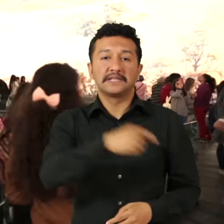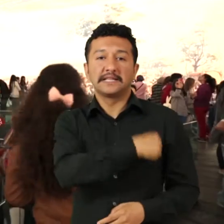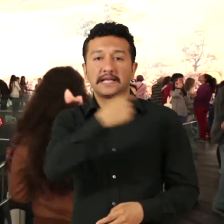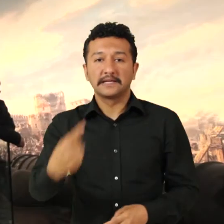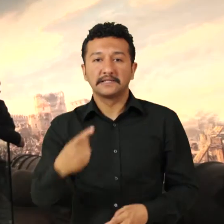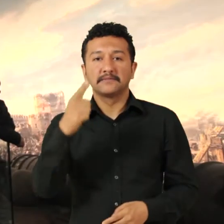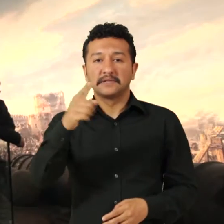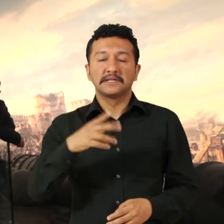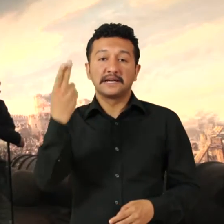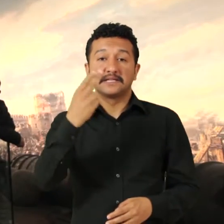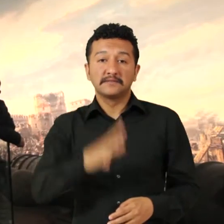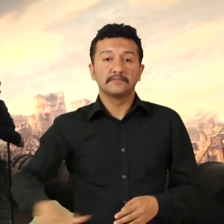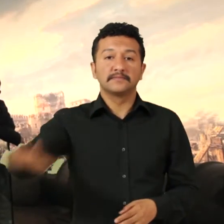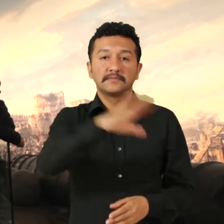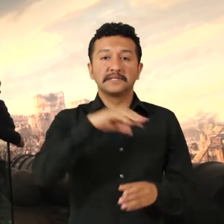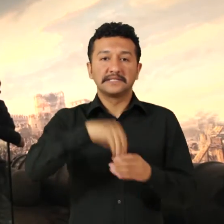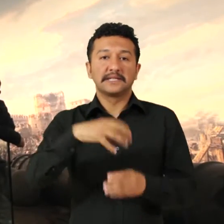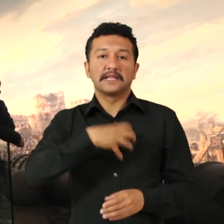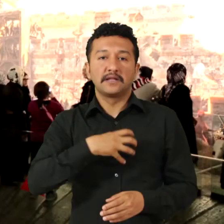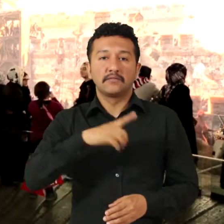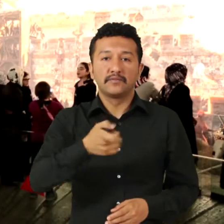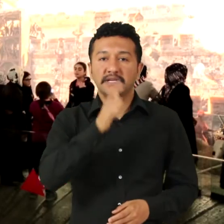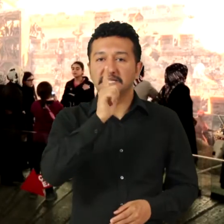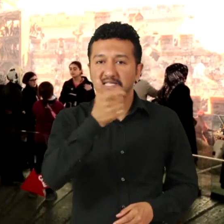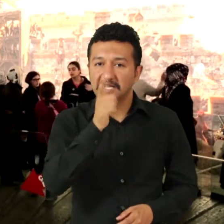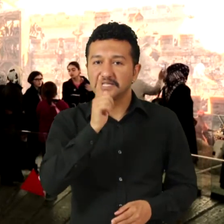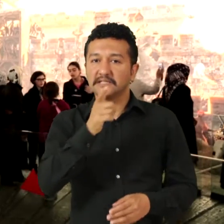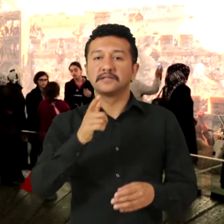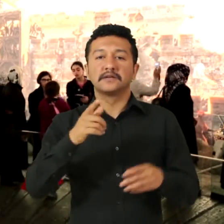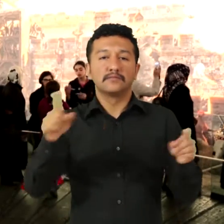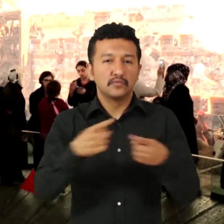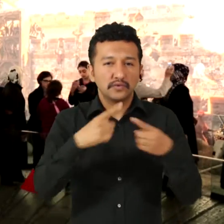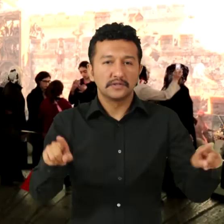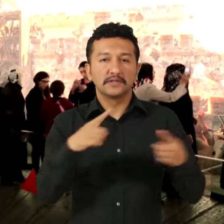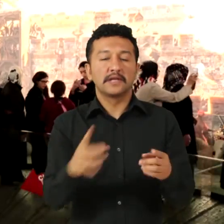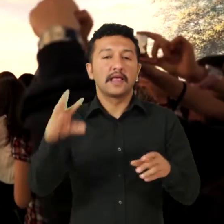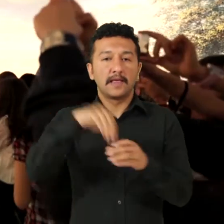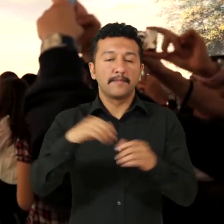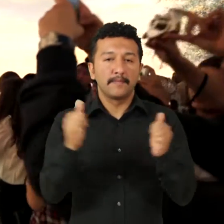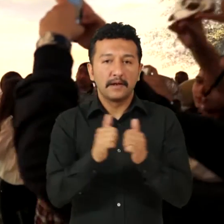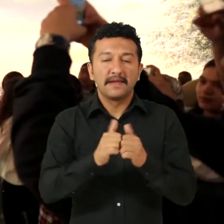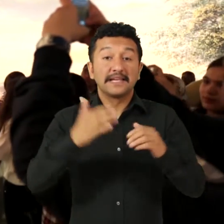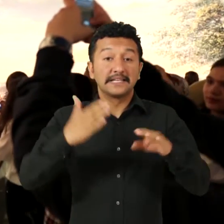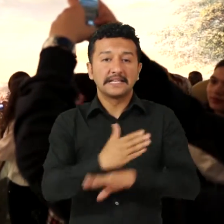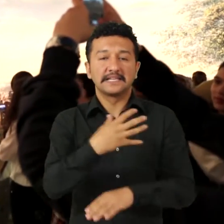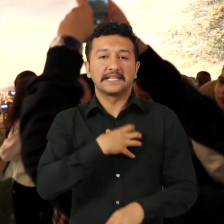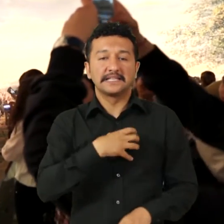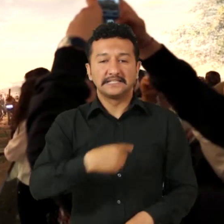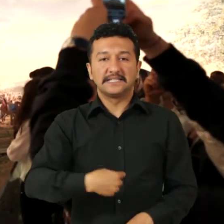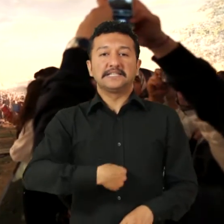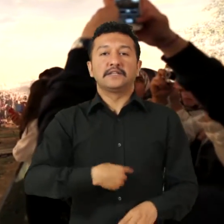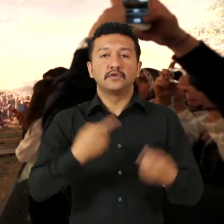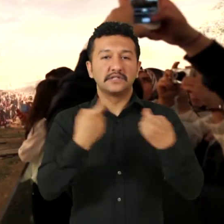bir resim içinde kendilerini bulmaları, ses efektleri ve mehter müziğiyle birlikte adeta kendilerini